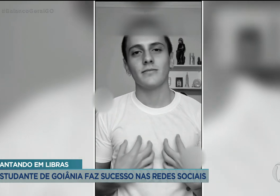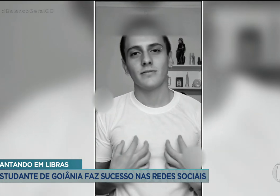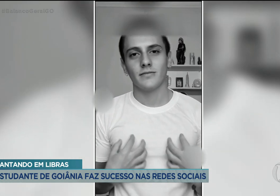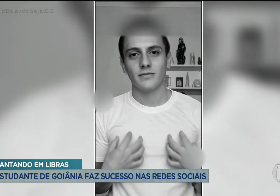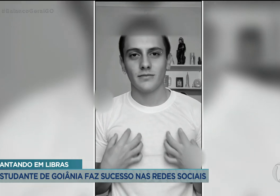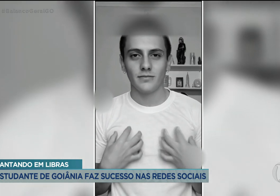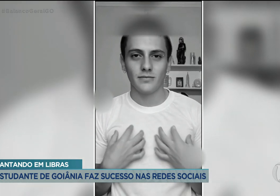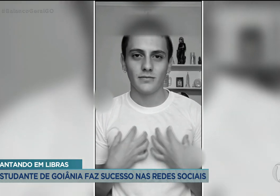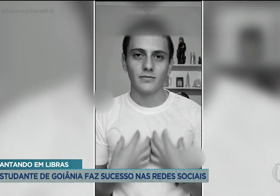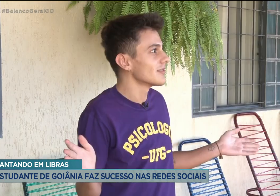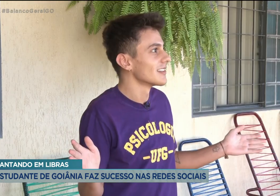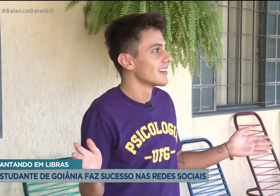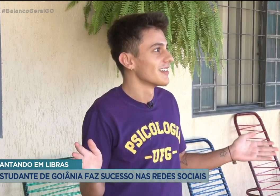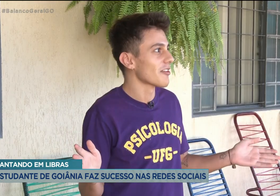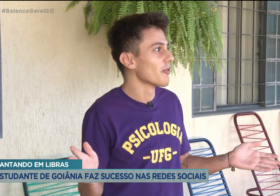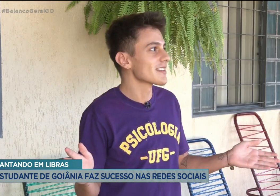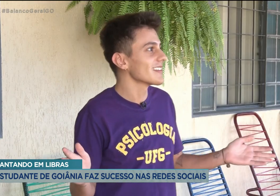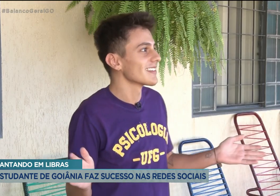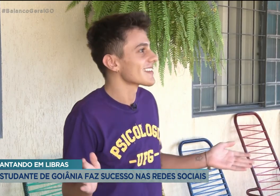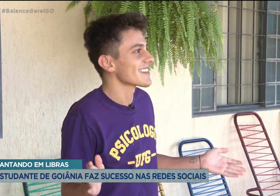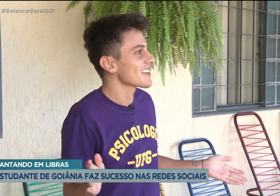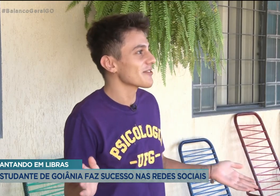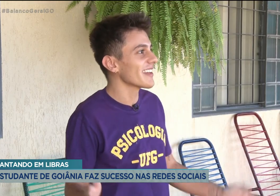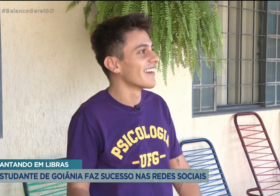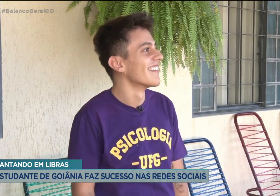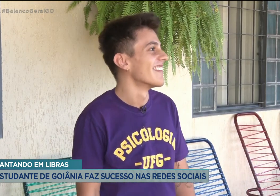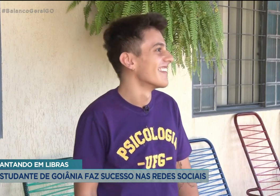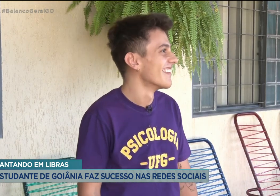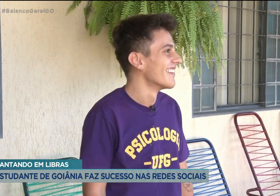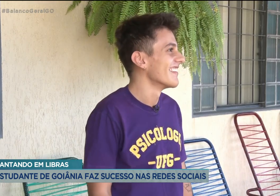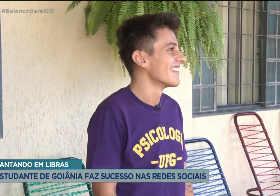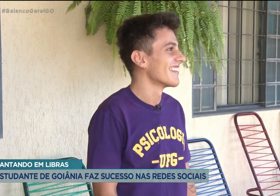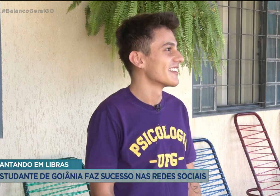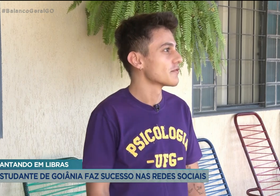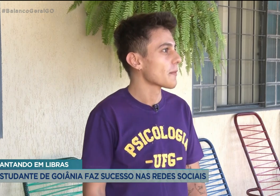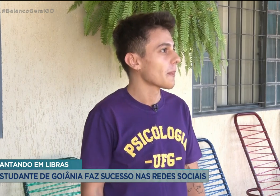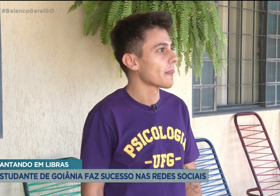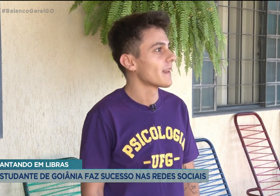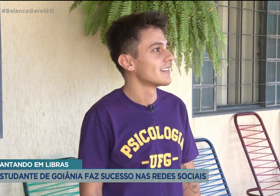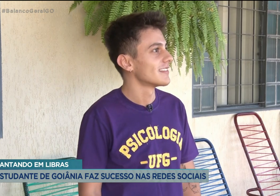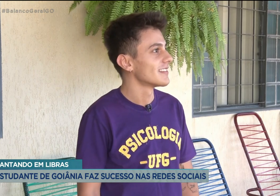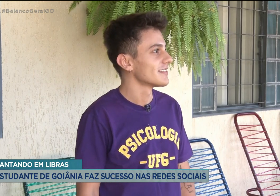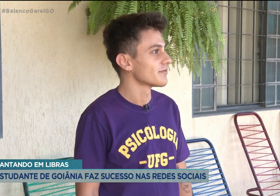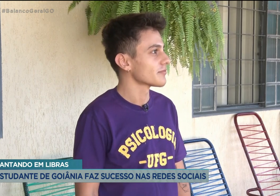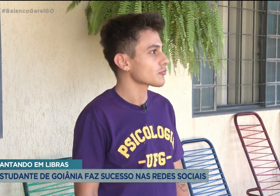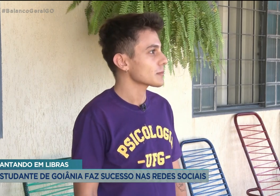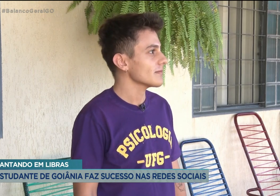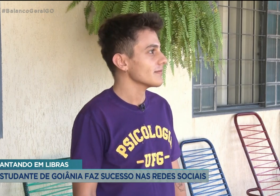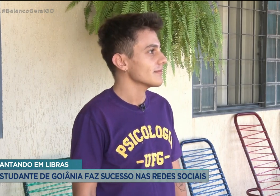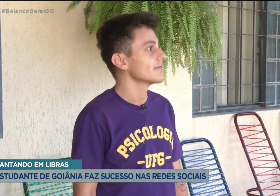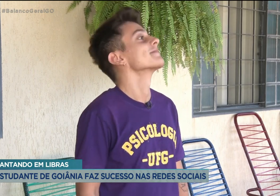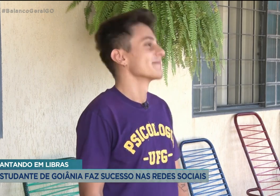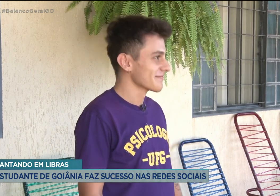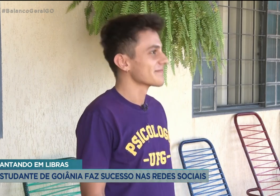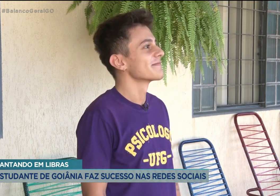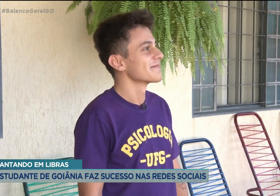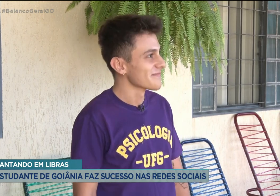assim, de primeira, foi uma coisa sensacional E aí, você pensou assim, será que agora eu posto outro vídeo? Foi só esse?